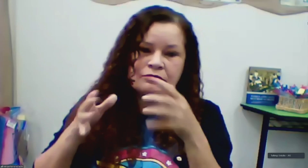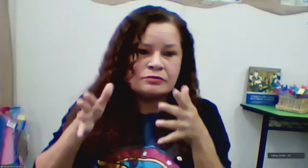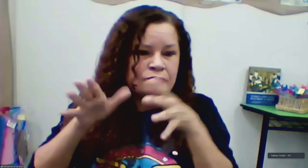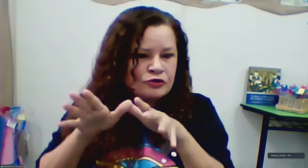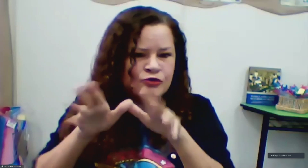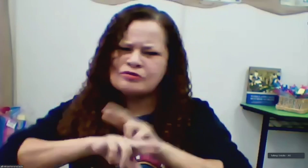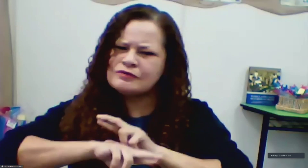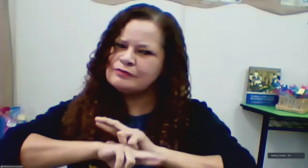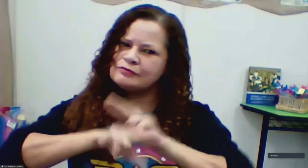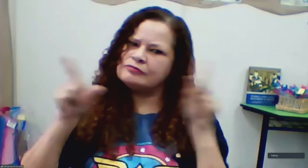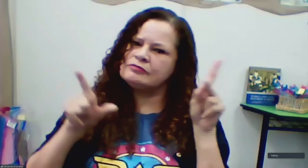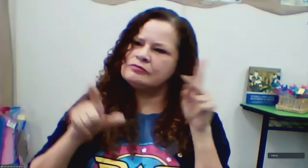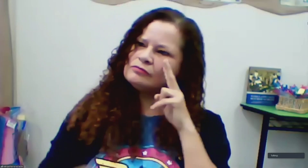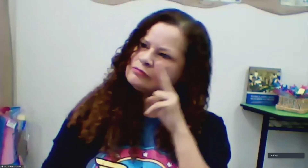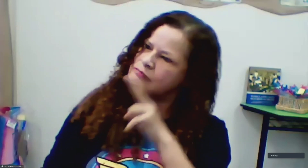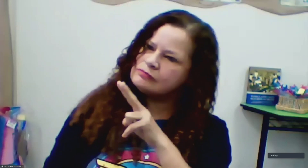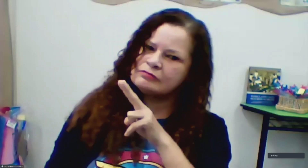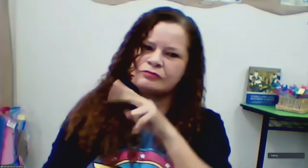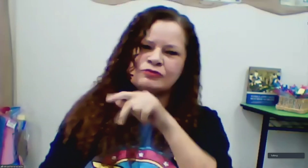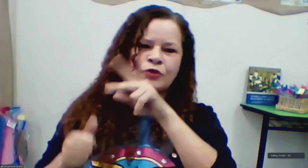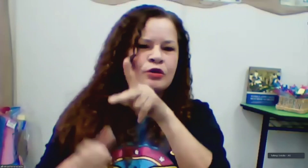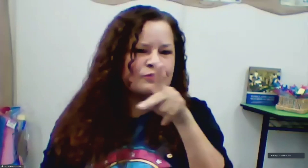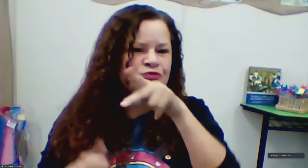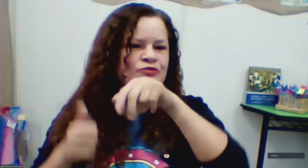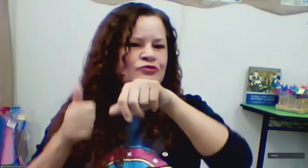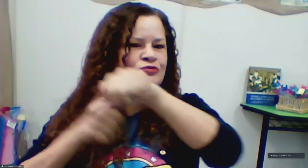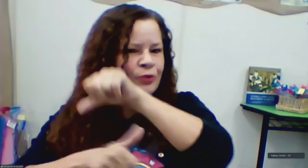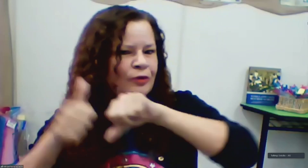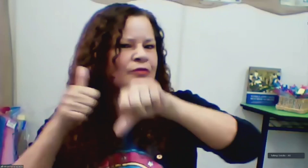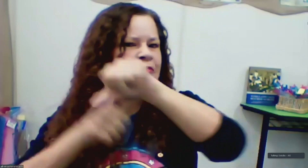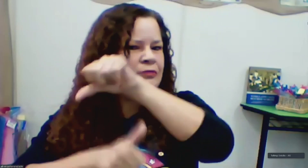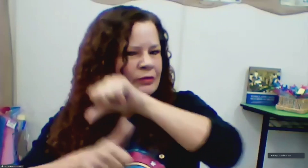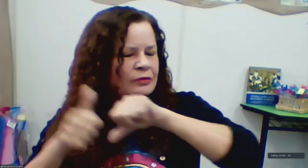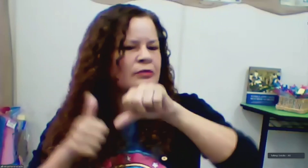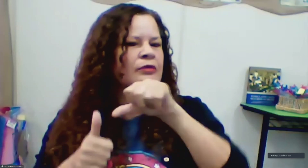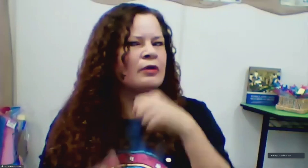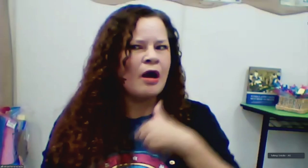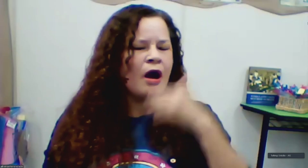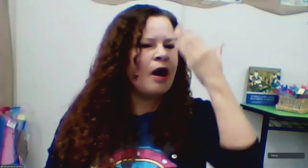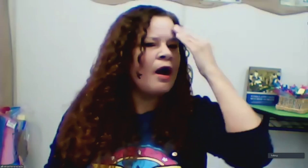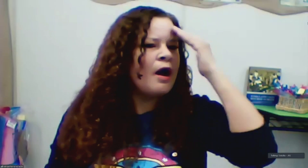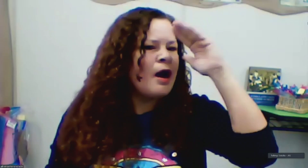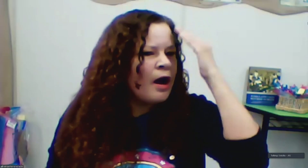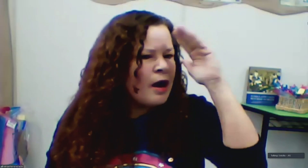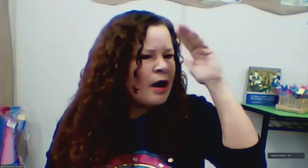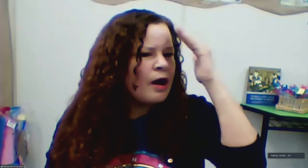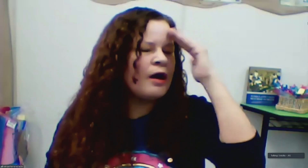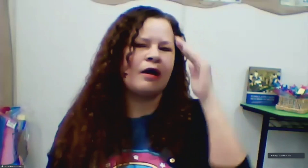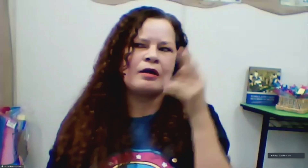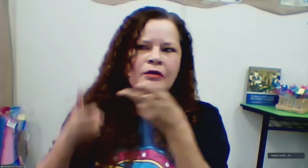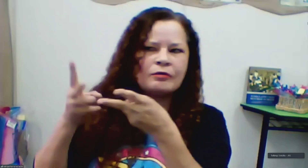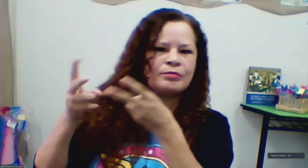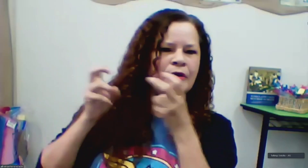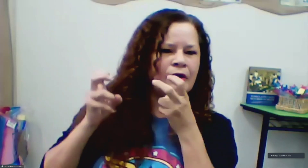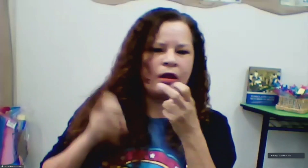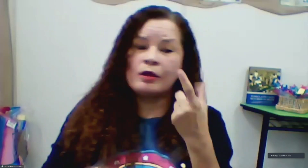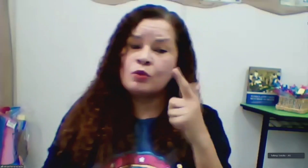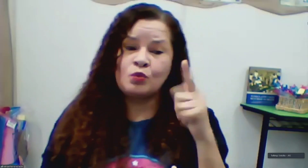os professores e pareciam que as coisas ficavam mais claras. Não havia intérprete nenhum, intérprete de Libras